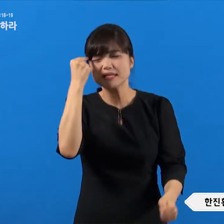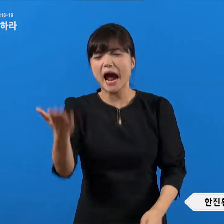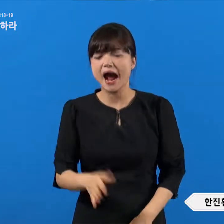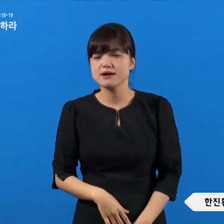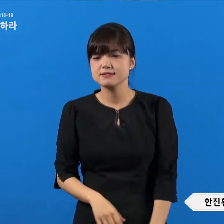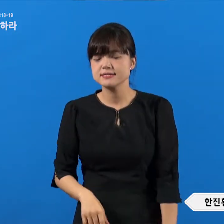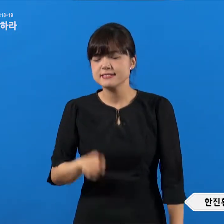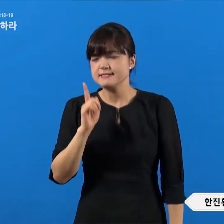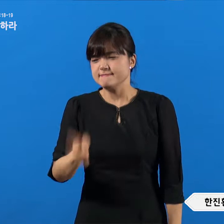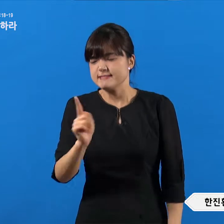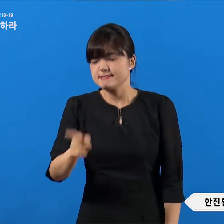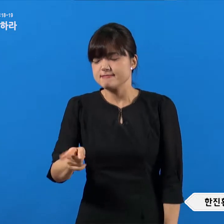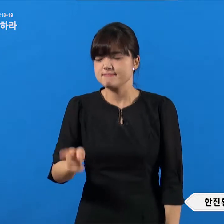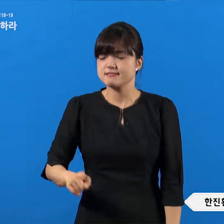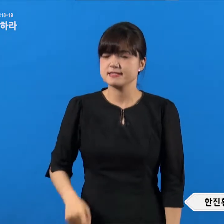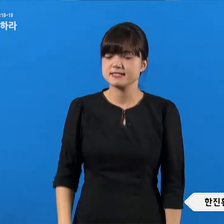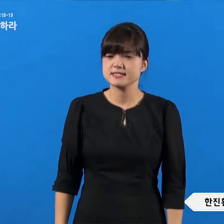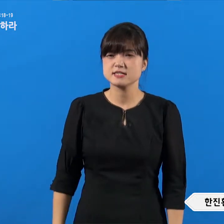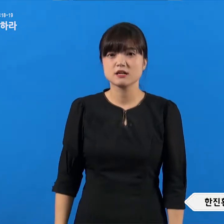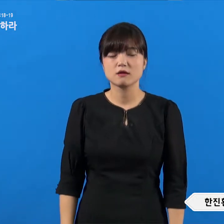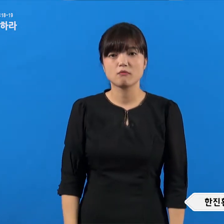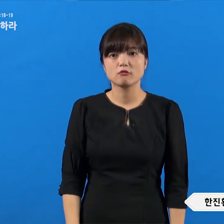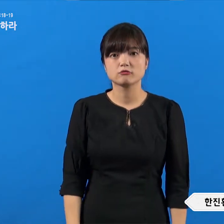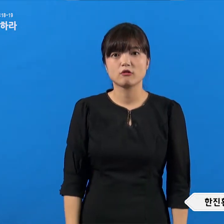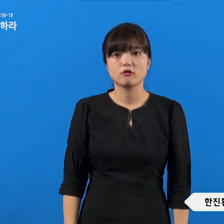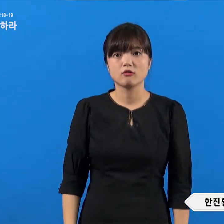빼닮았는지 늘 그런다는 것입니다.